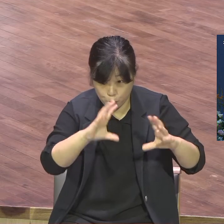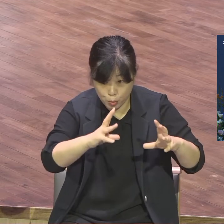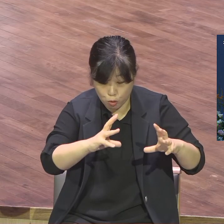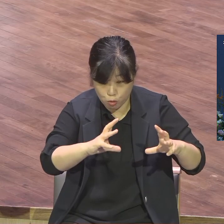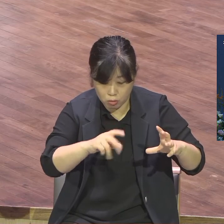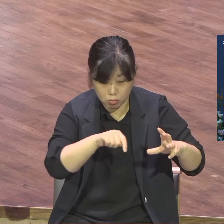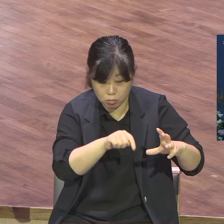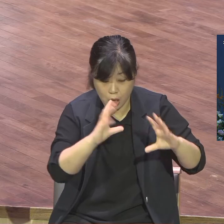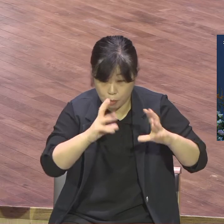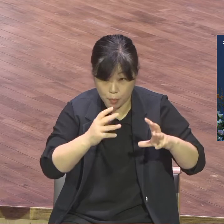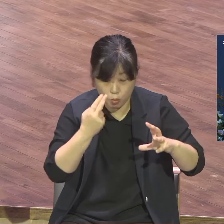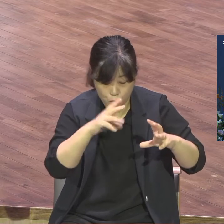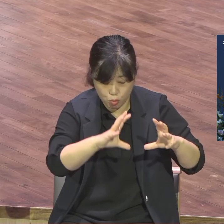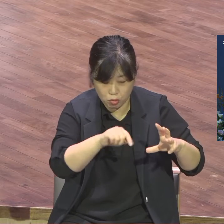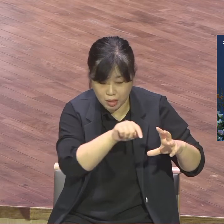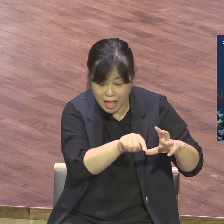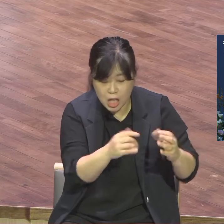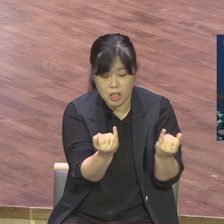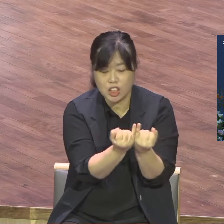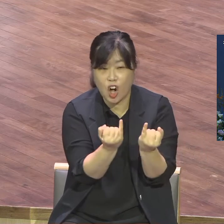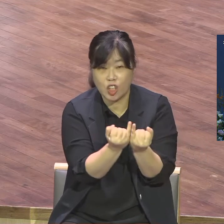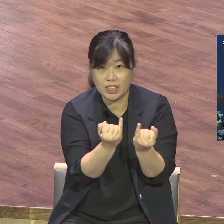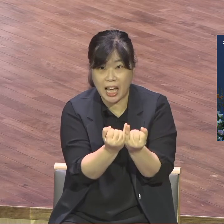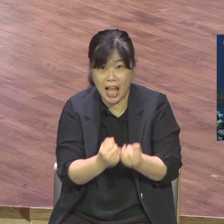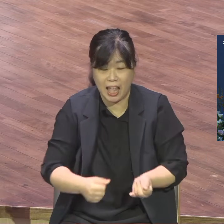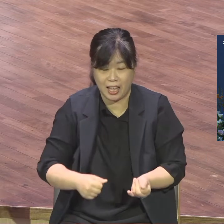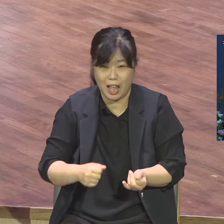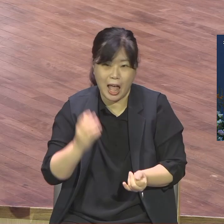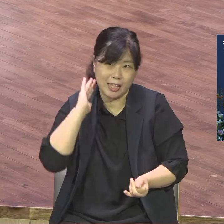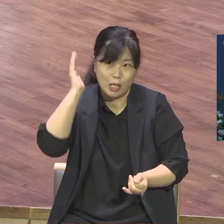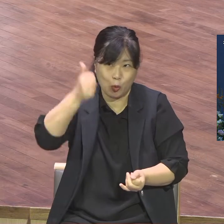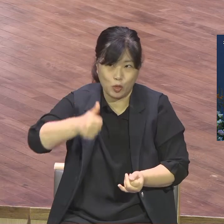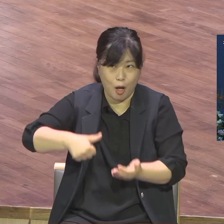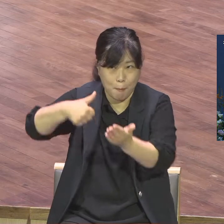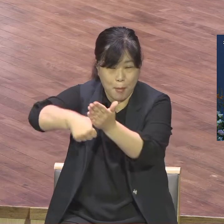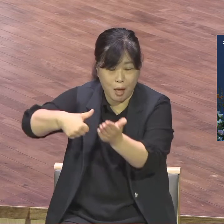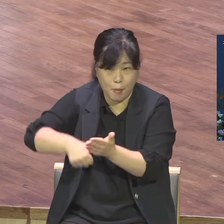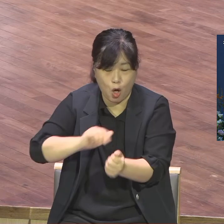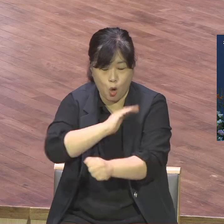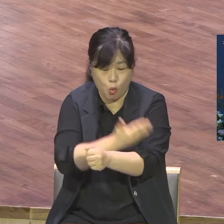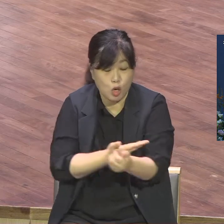됩니다. 그 정도로 그런데 2000년 전에 여자